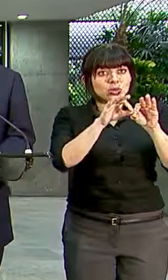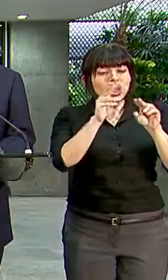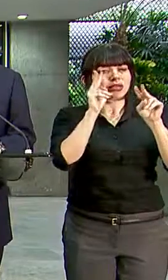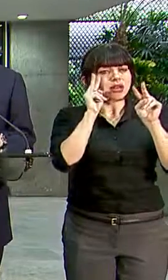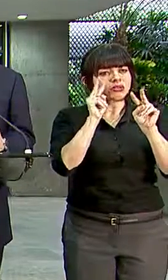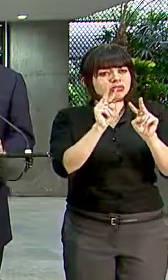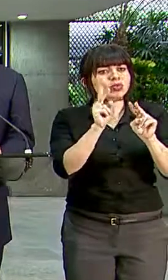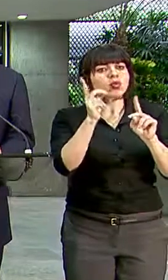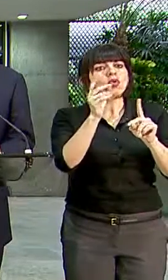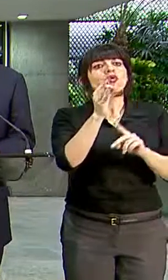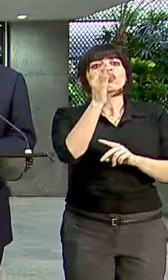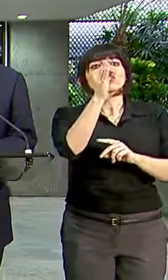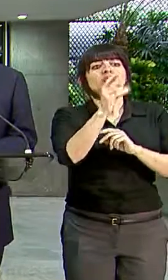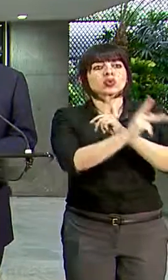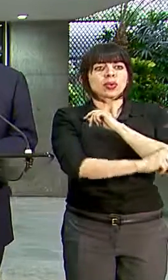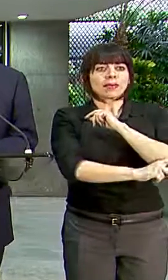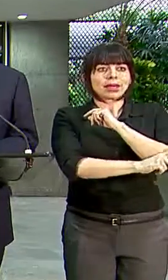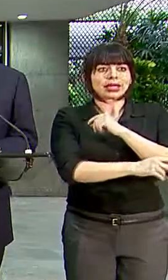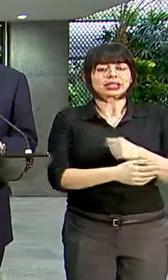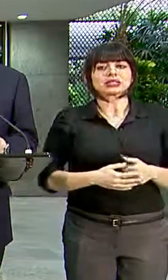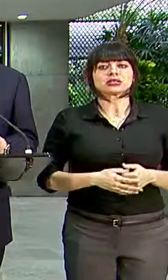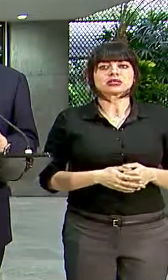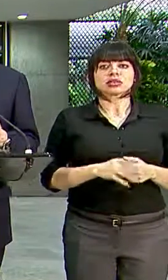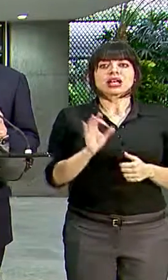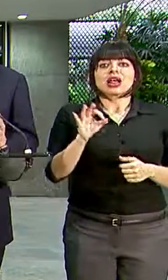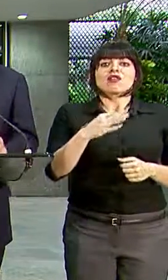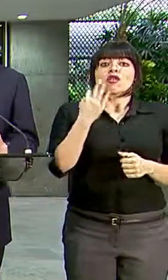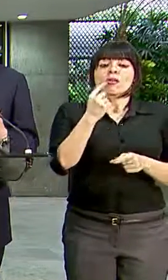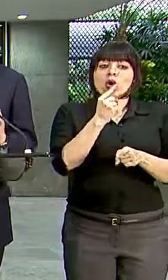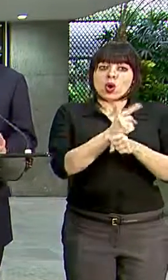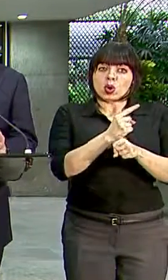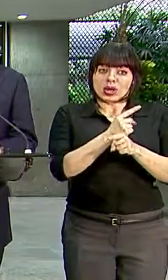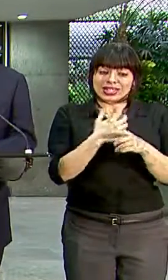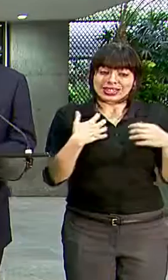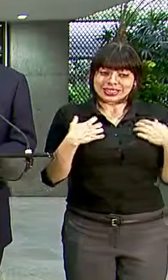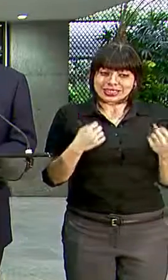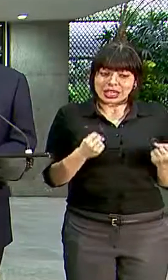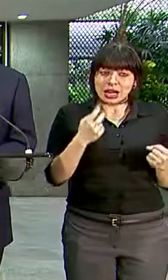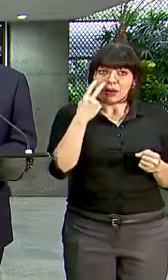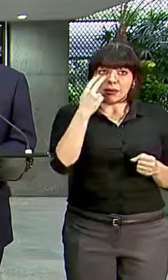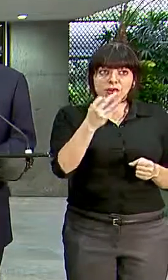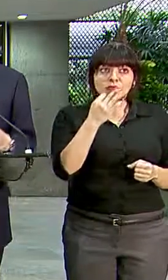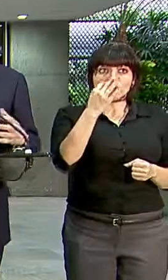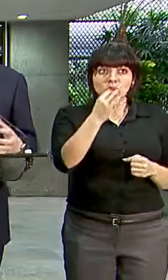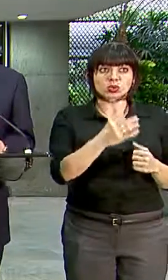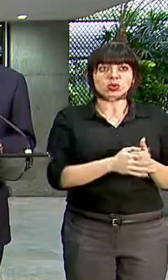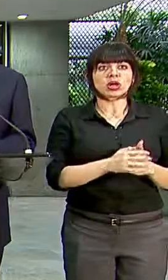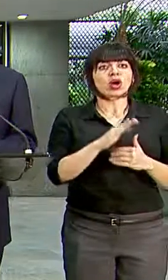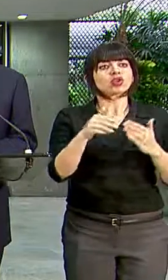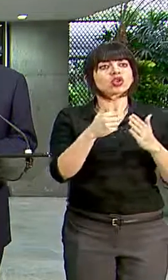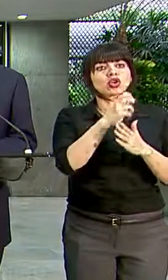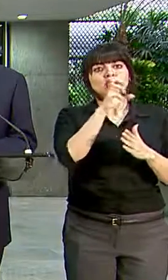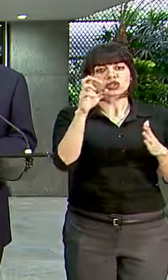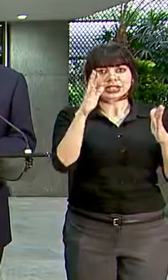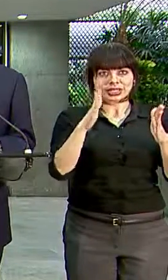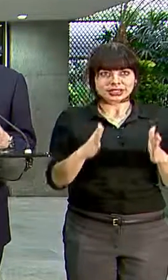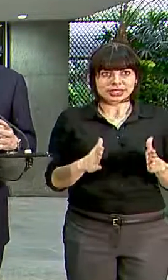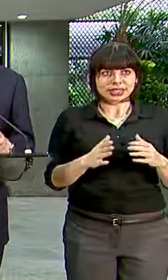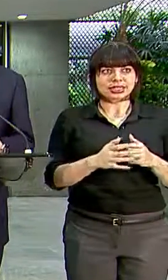mirar el futuro del país. Y la manera correcta y sana de ver ese futuro es que todos los